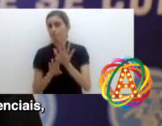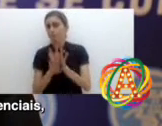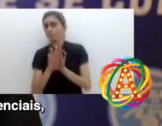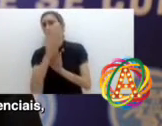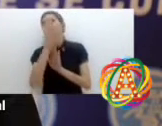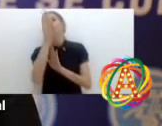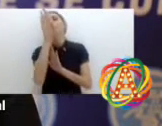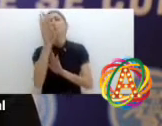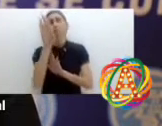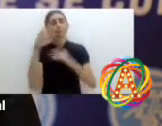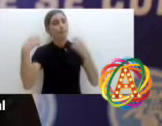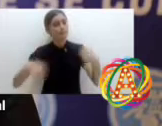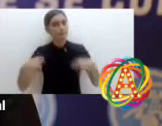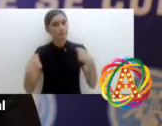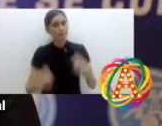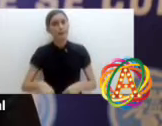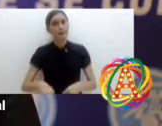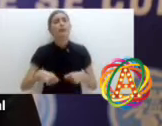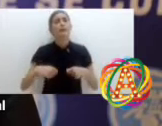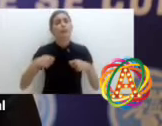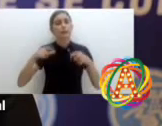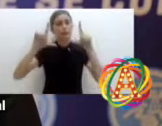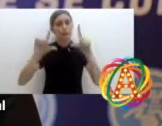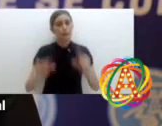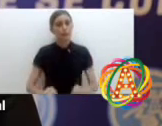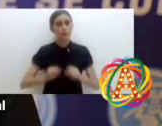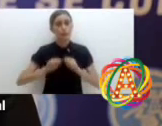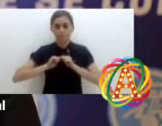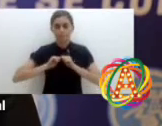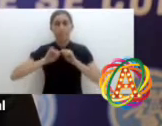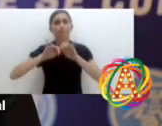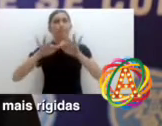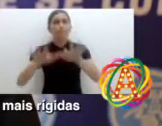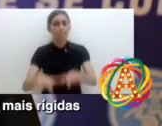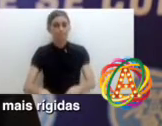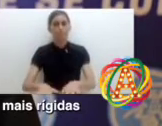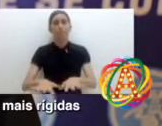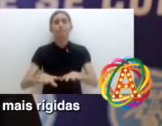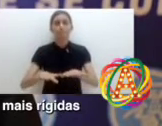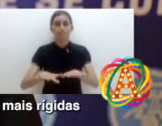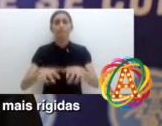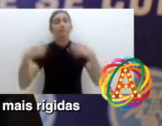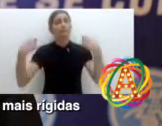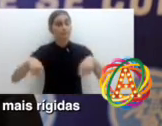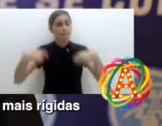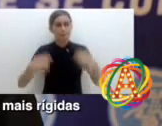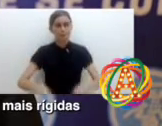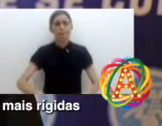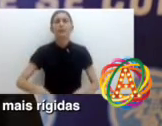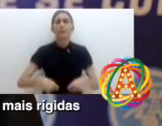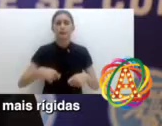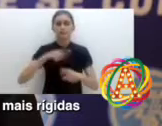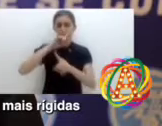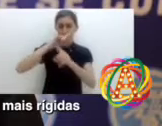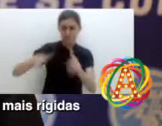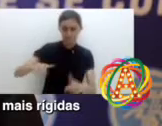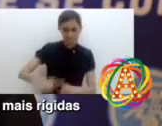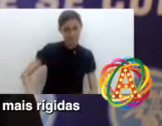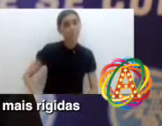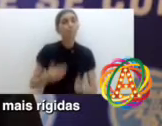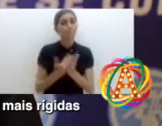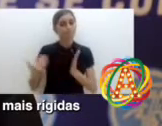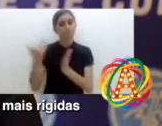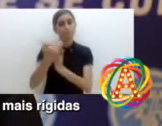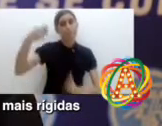acelerações exponenciais, precisa se interromper a circulação viral e, para isso, nós precisamos de medidas